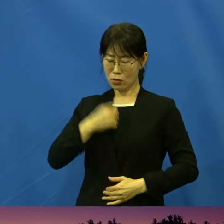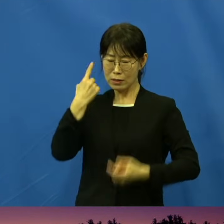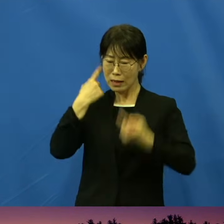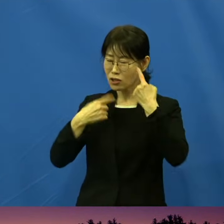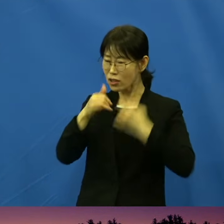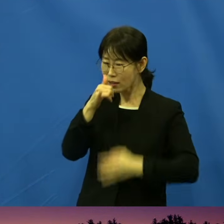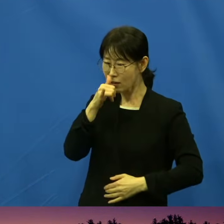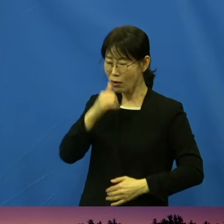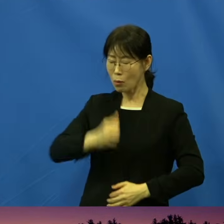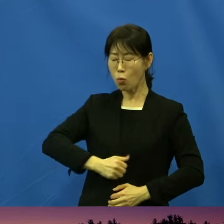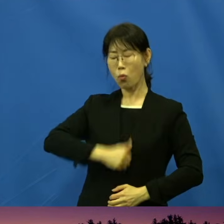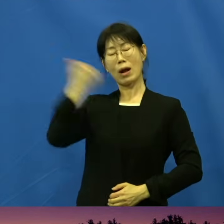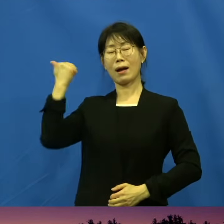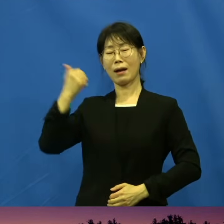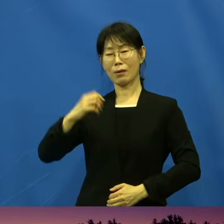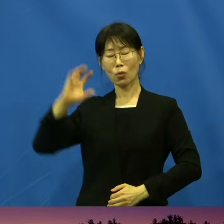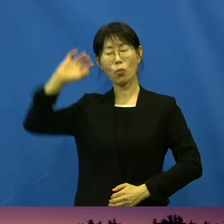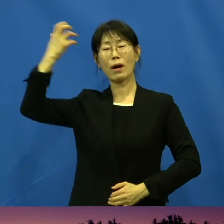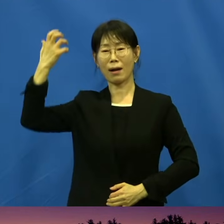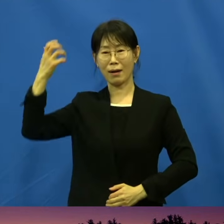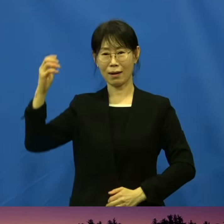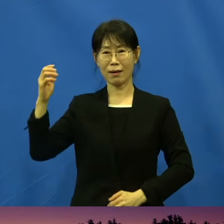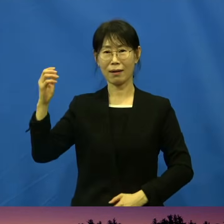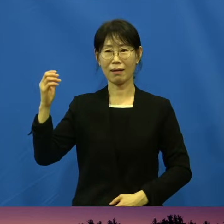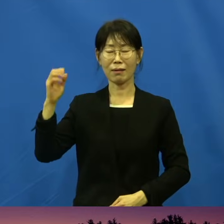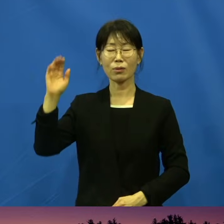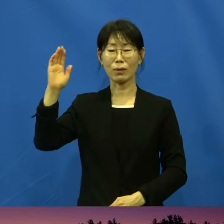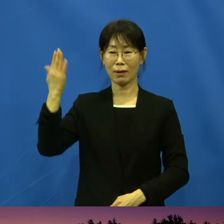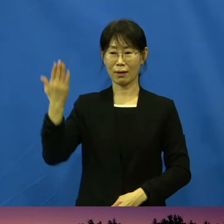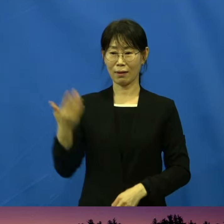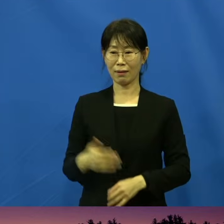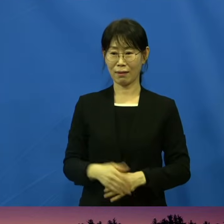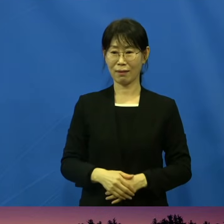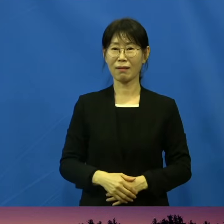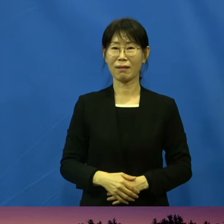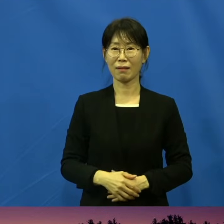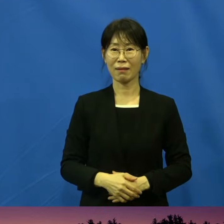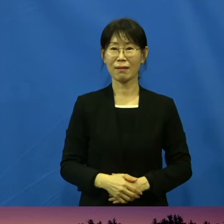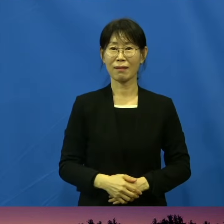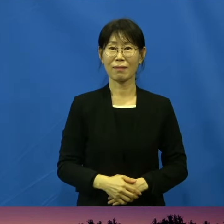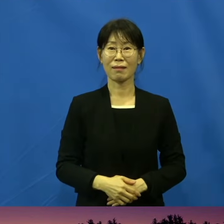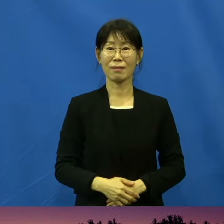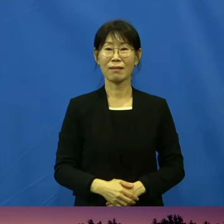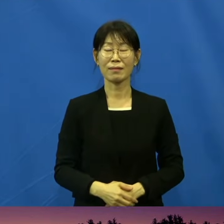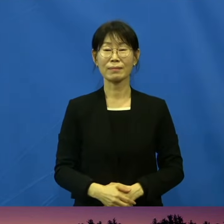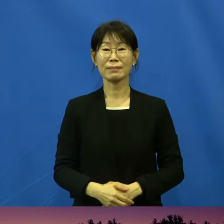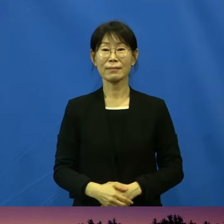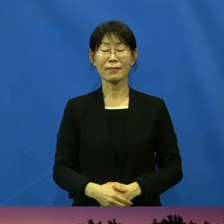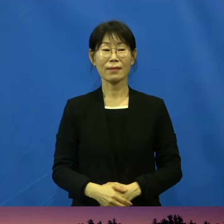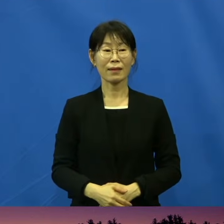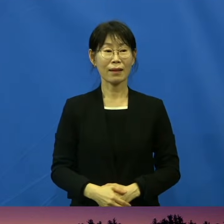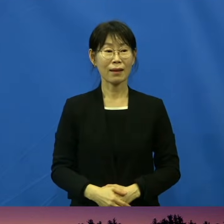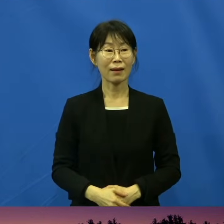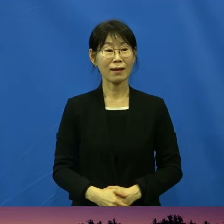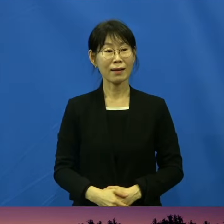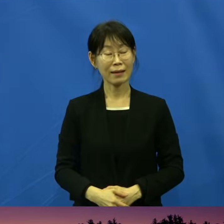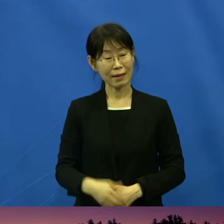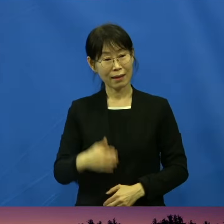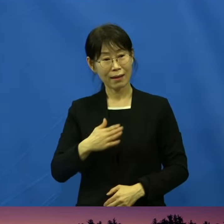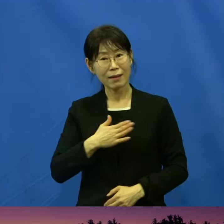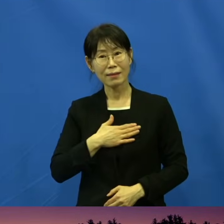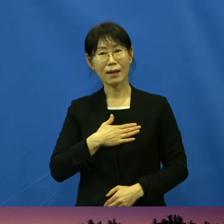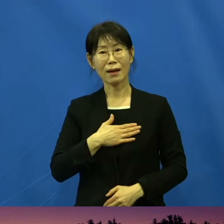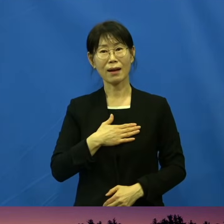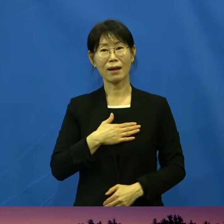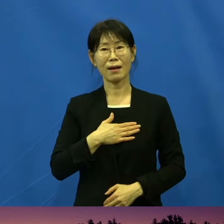큰 문제가 되는 것일까? 여전히 내가 나를 주장하려고 하는 거죠. 여러분, 내가 안